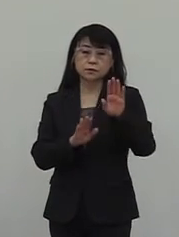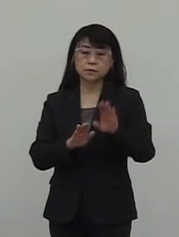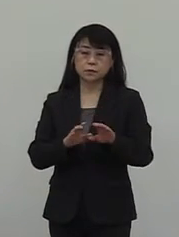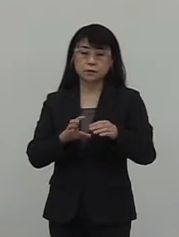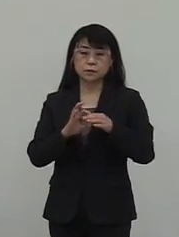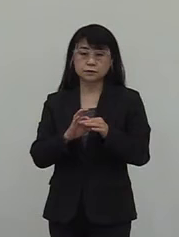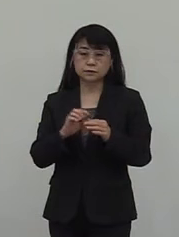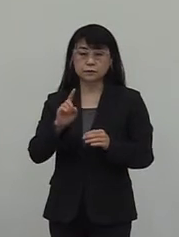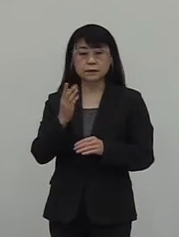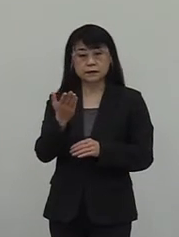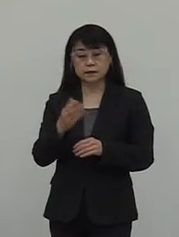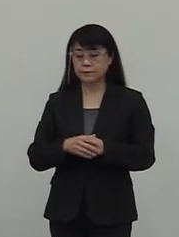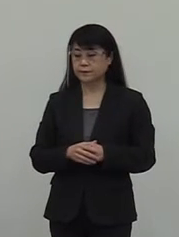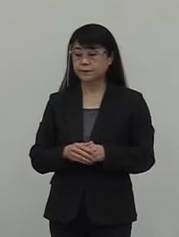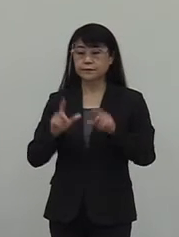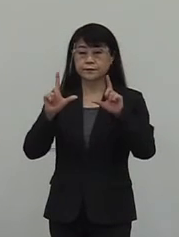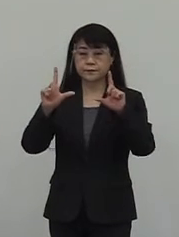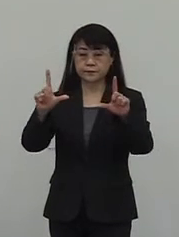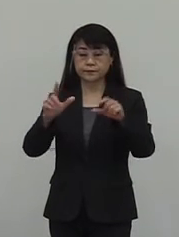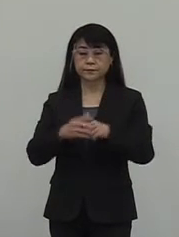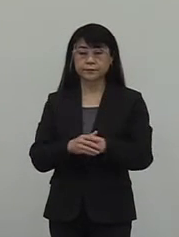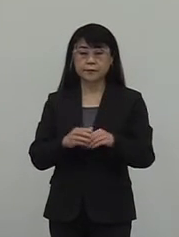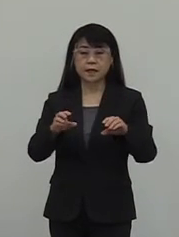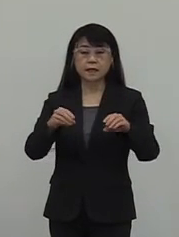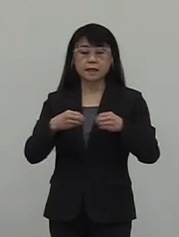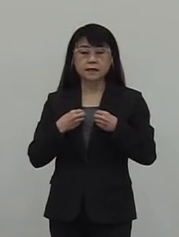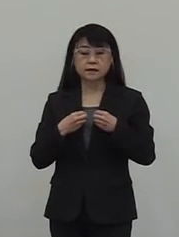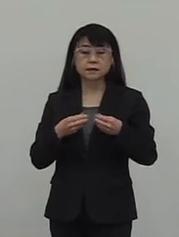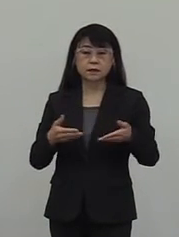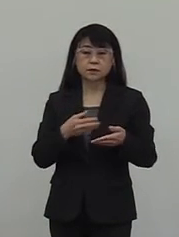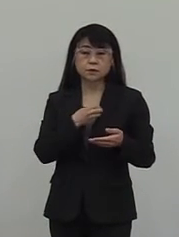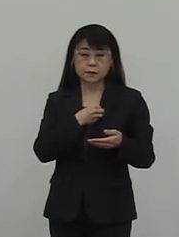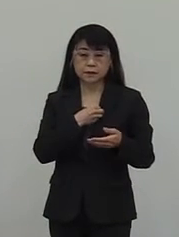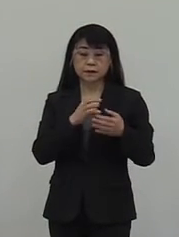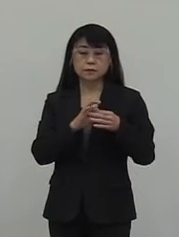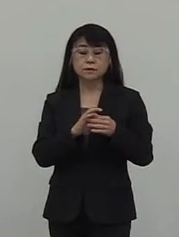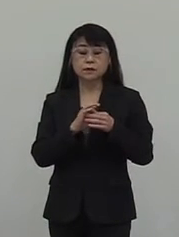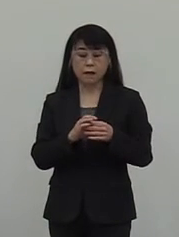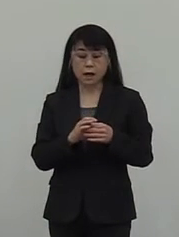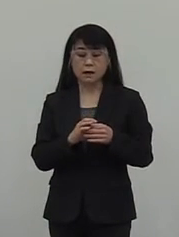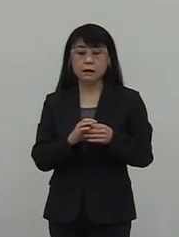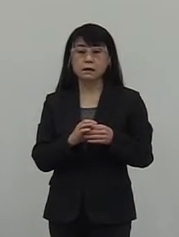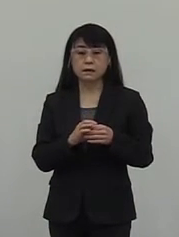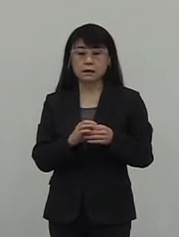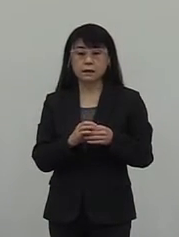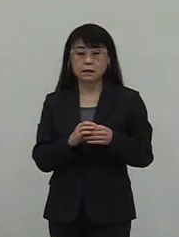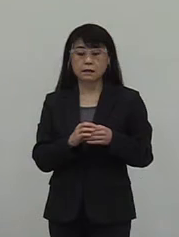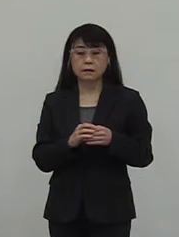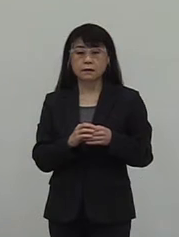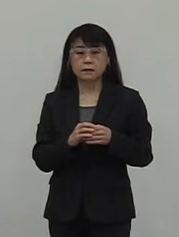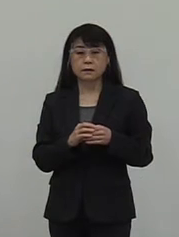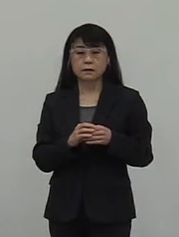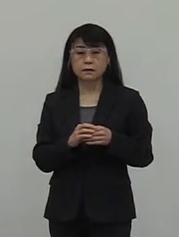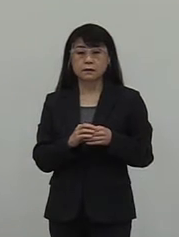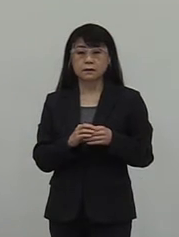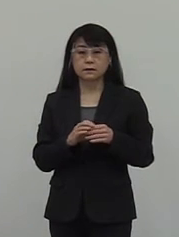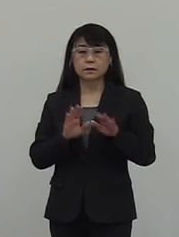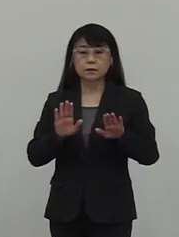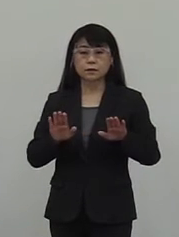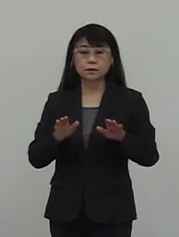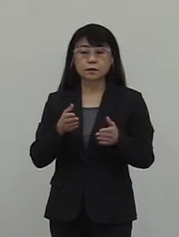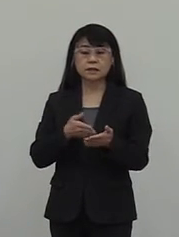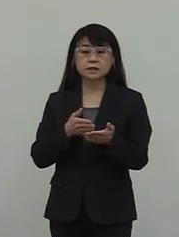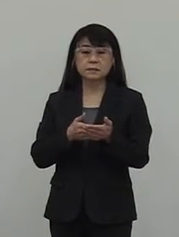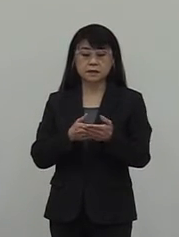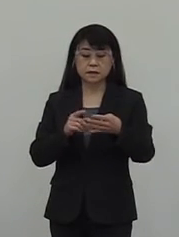はどんな感じなんでしょうか。 感染した職員の接種につきましては、職員、今日ご説明しました